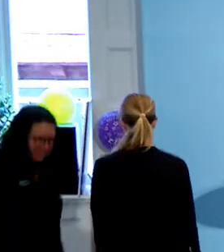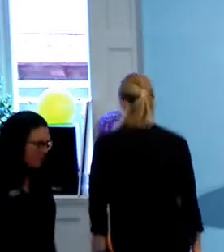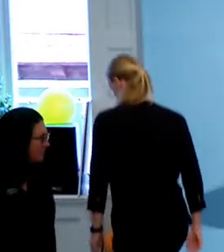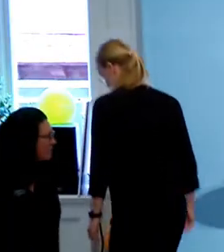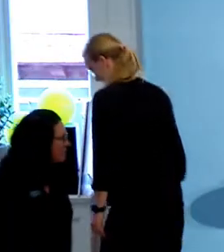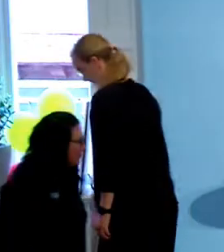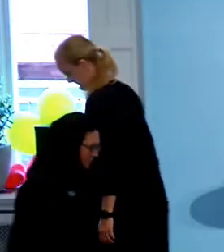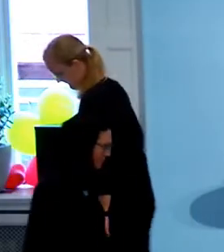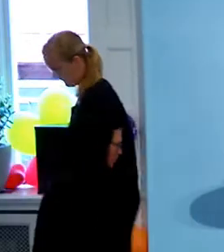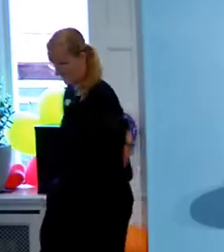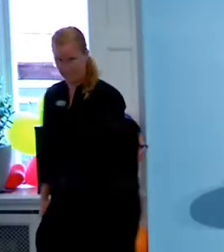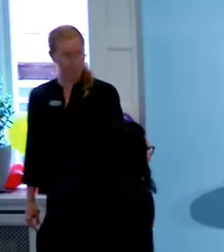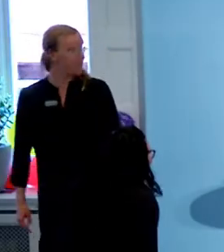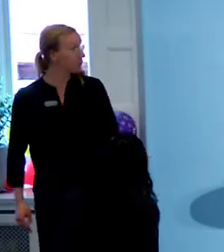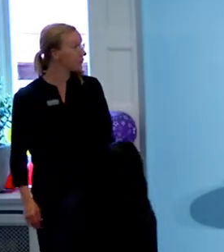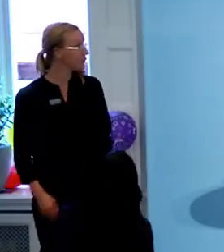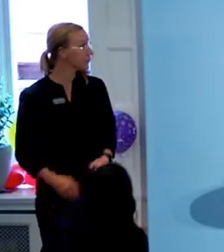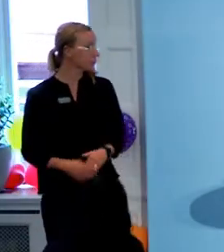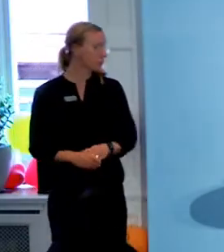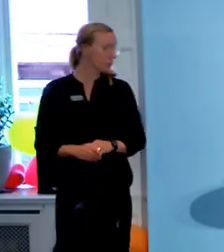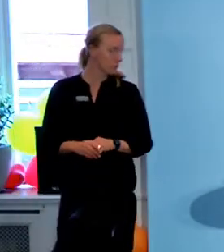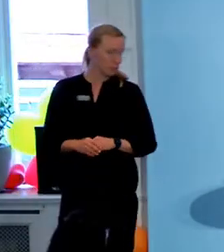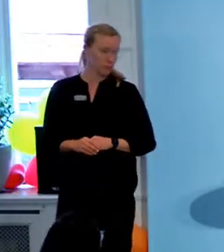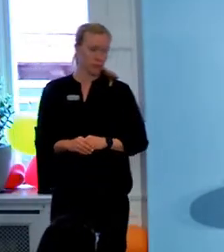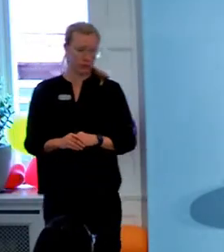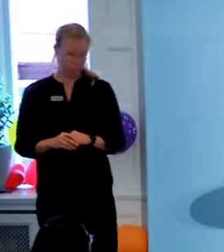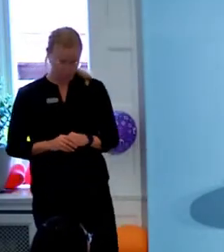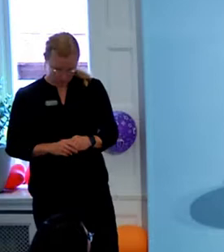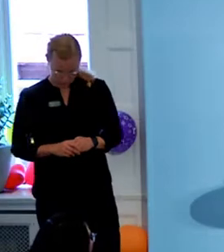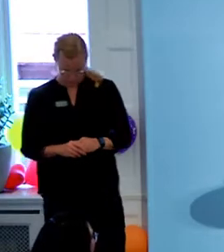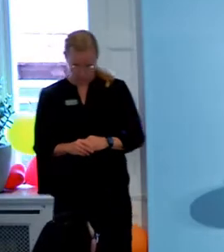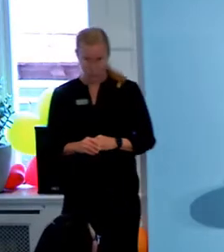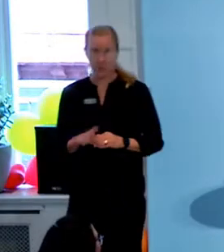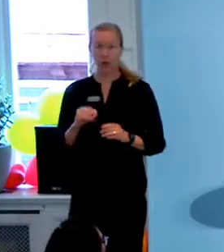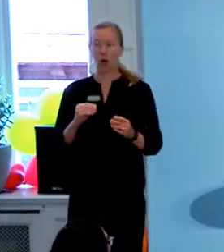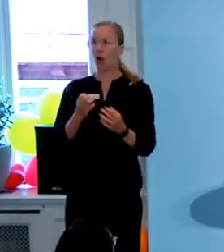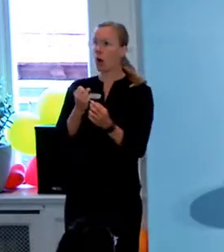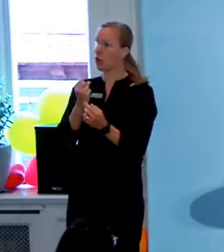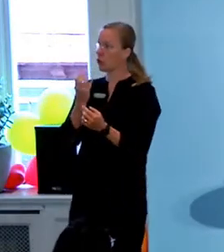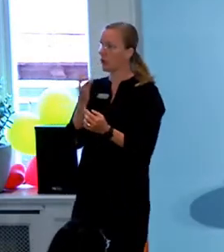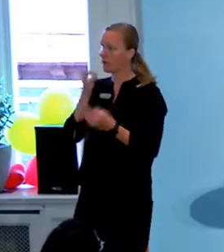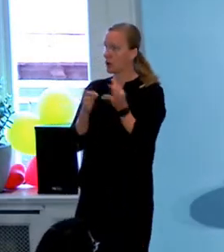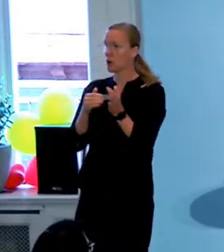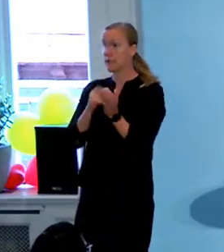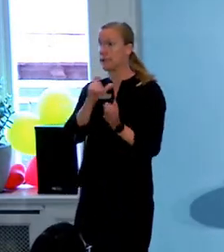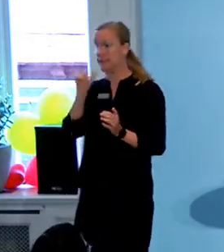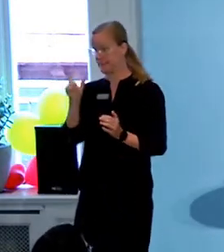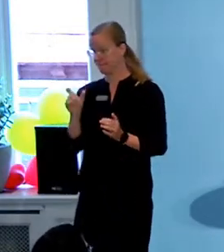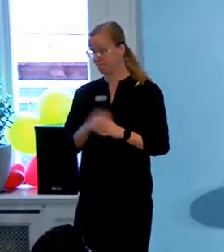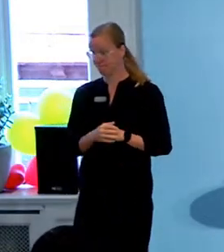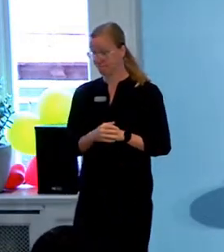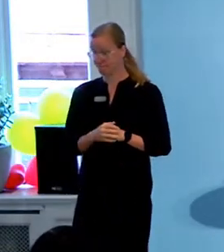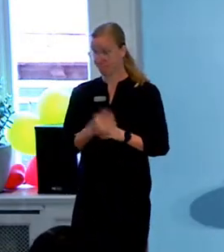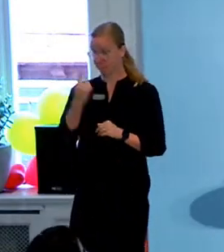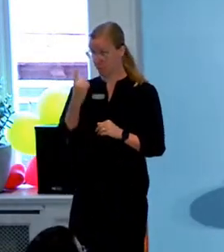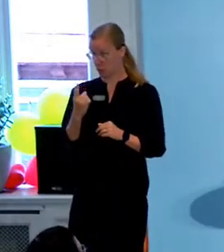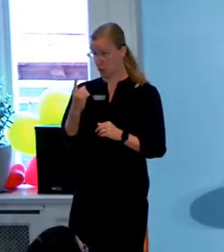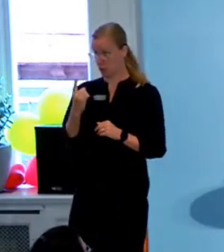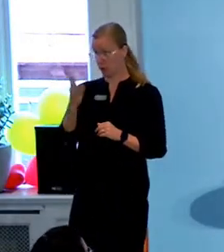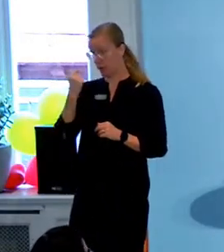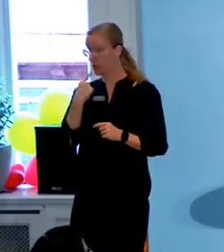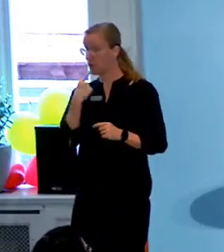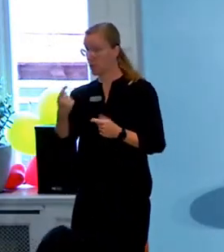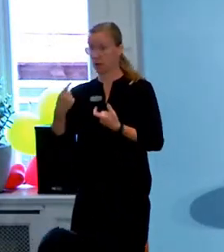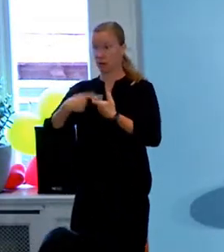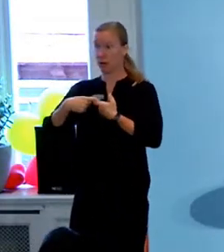Tack Rune. Stanna kvar, stanna kvar. Jag har två frågor till dig. Och det första är om du kan säga